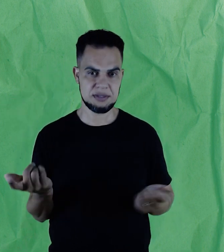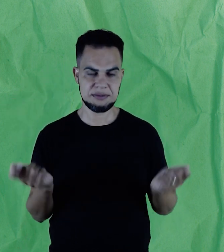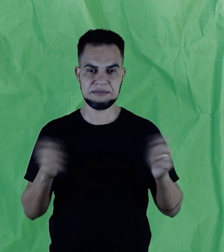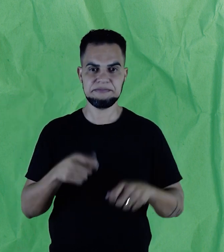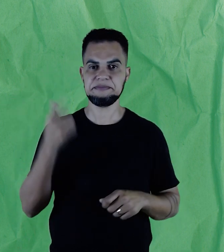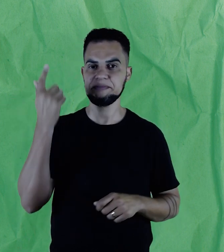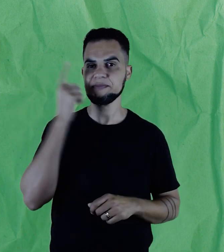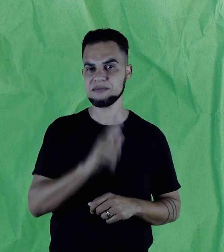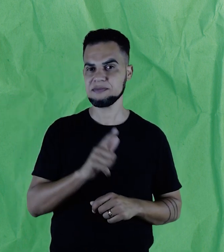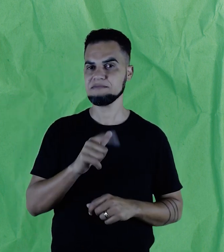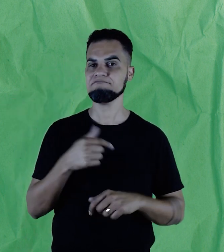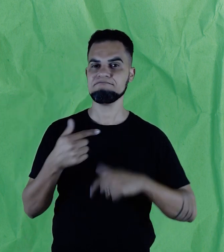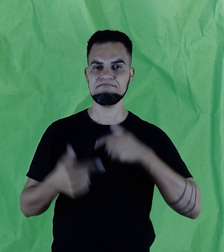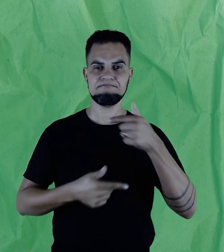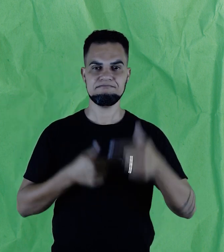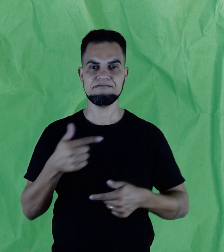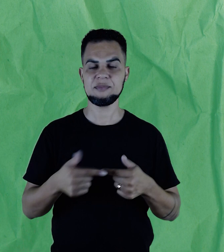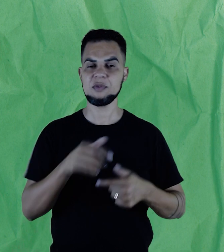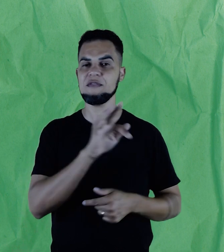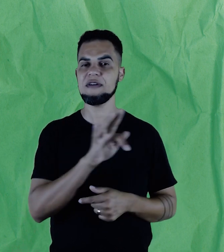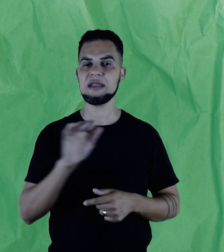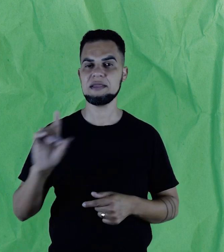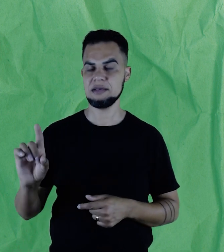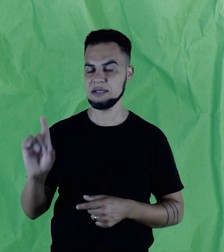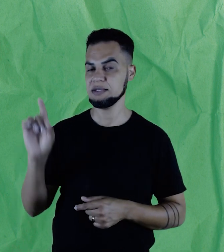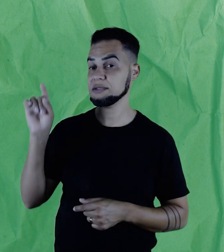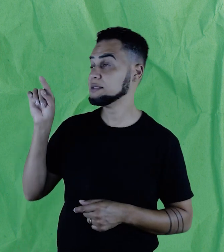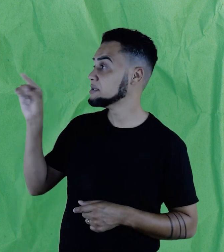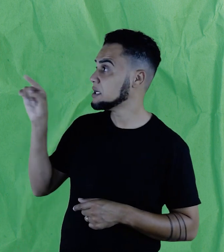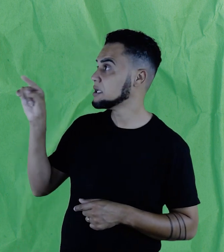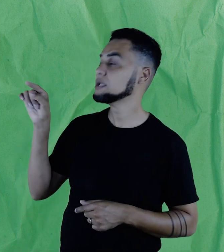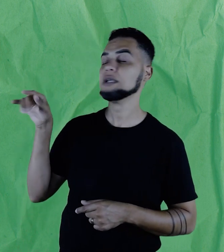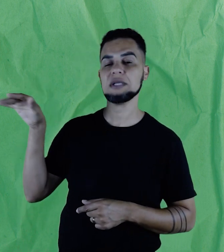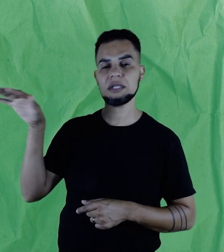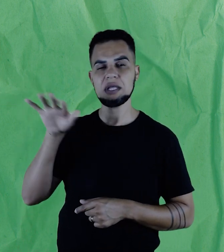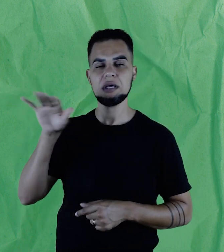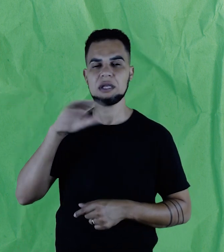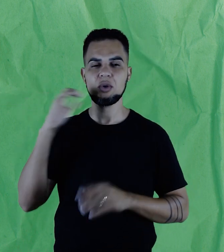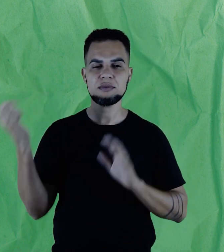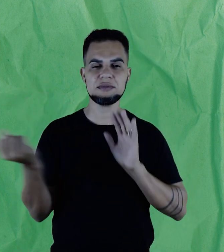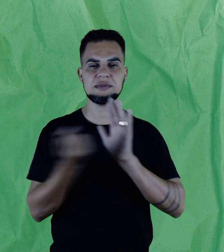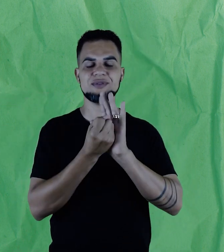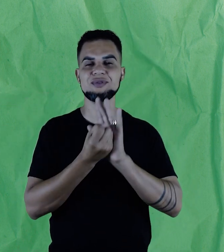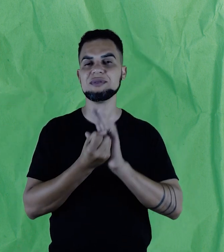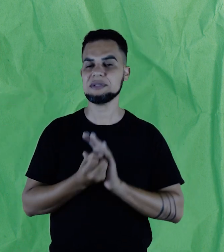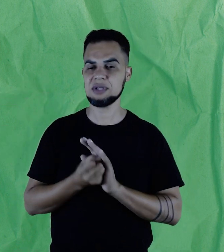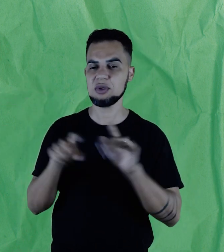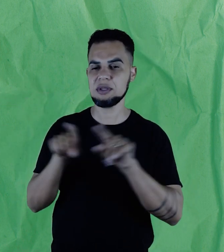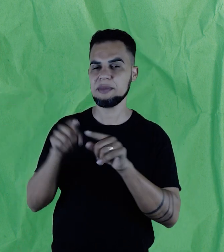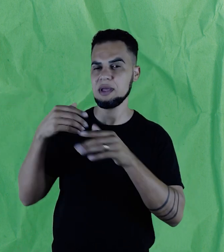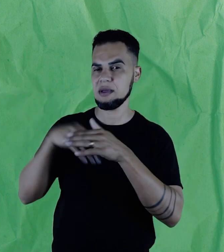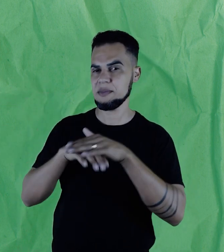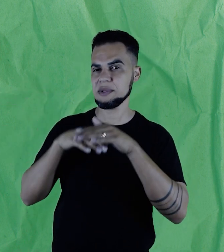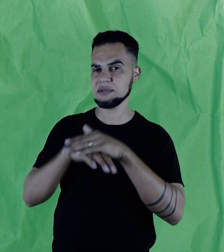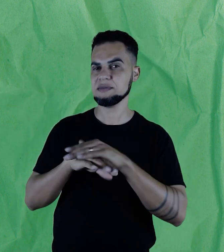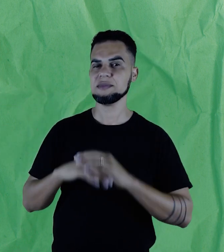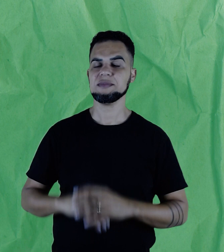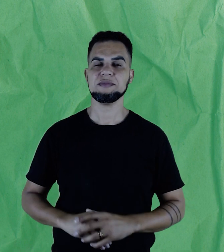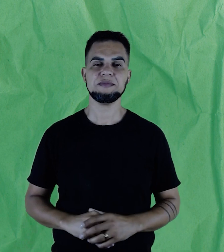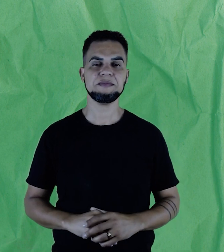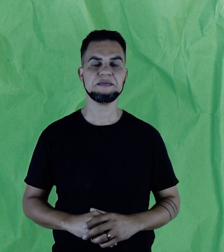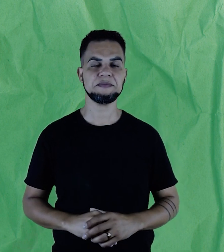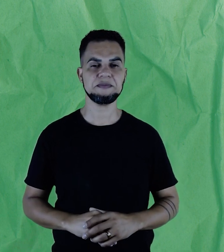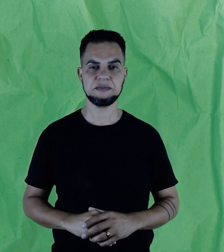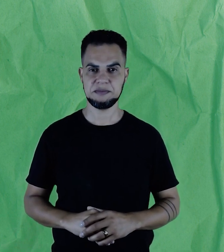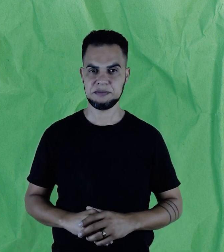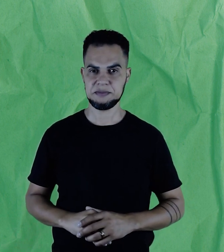consiga trabalhar com o Firebase aqui na parte de autenticação e de armazenamento ali dos